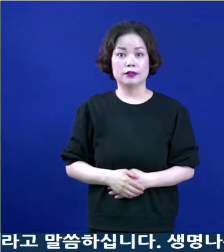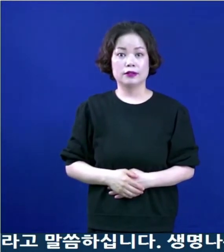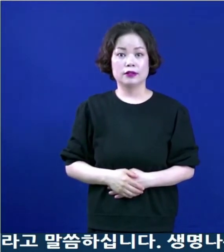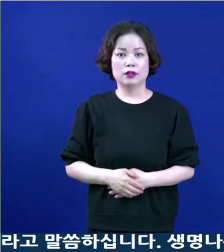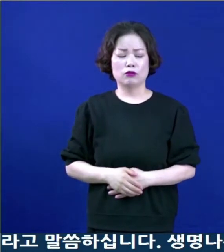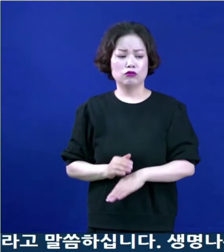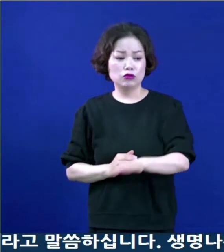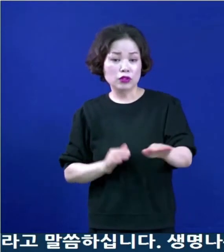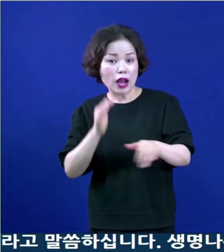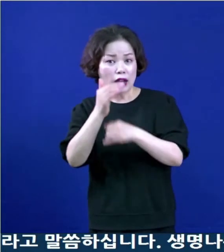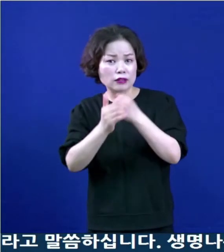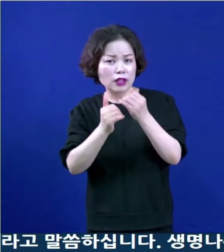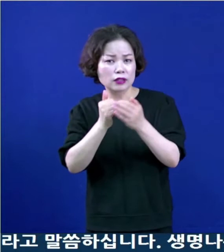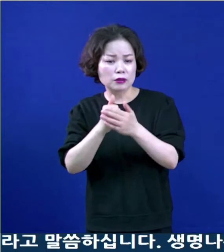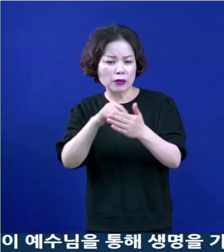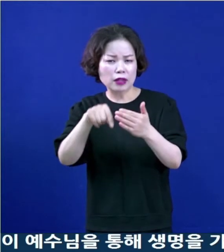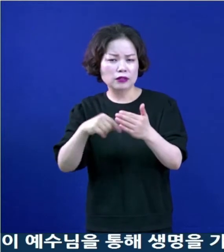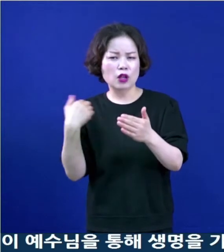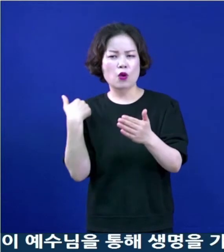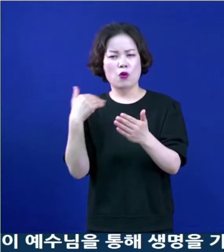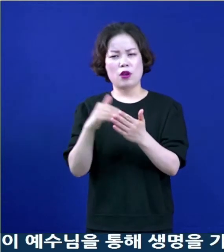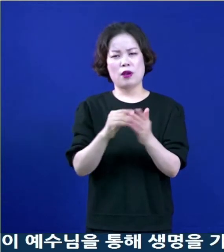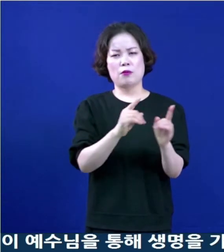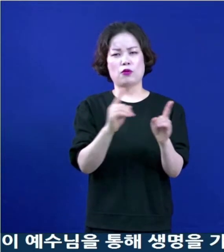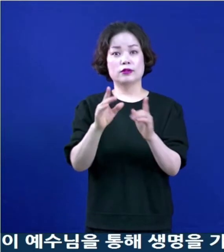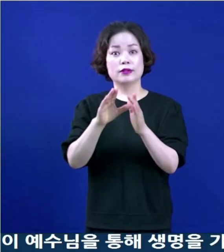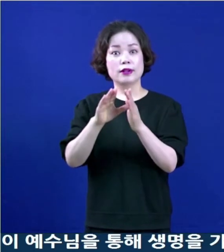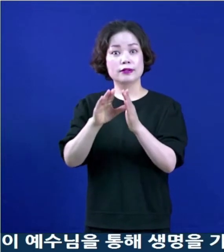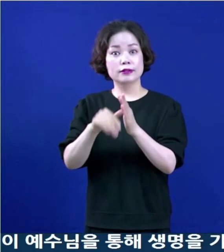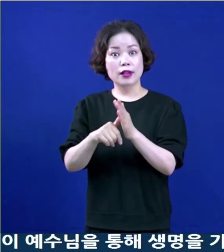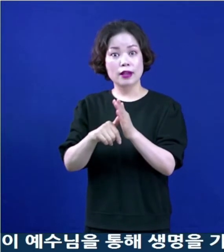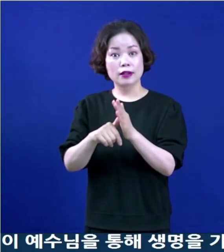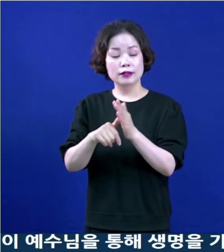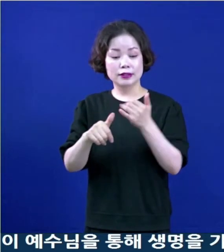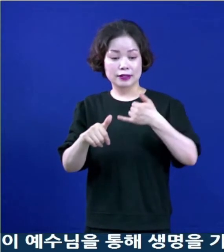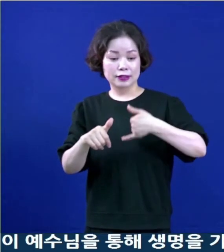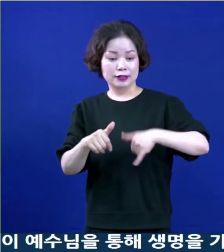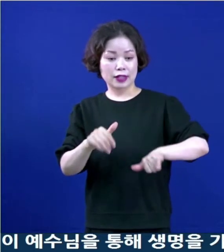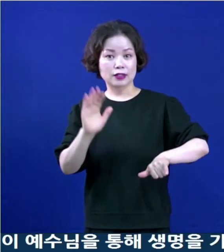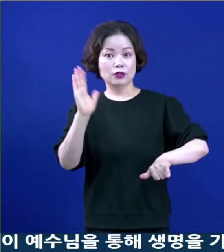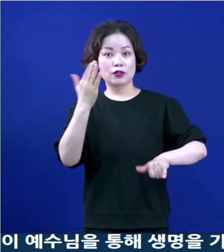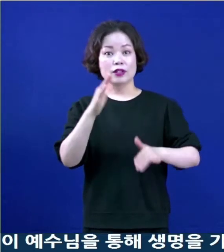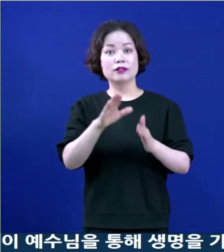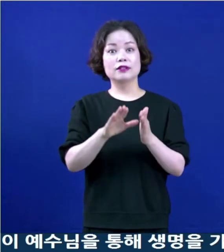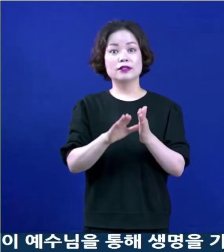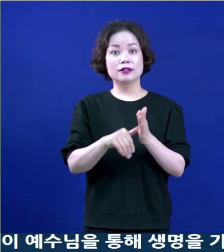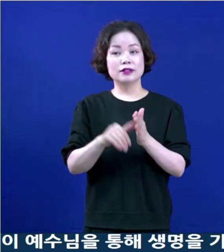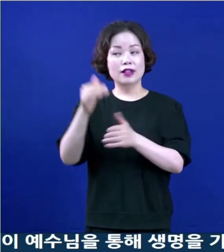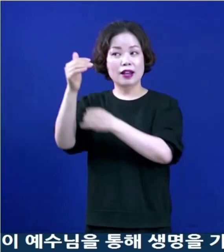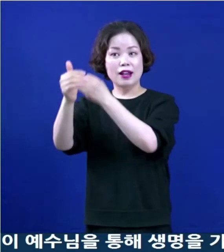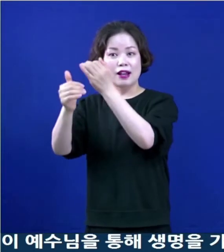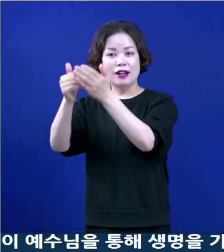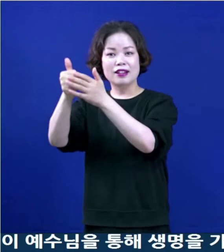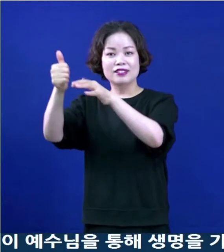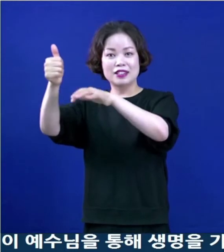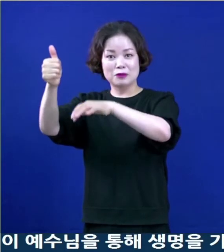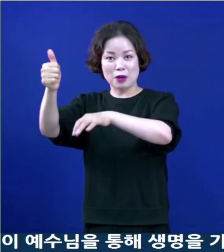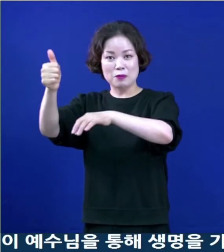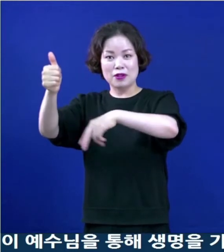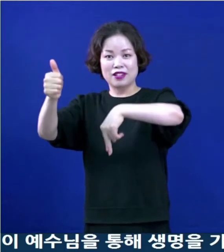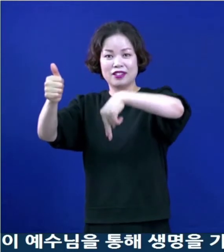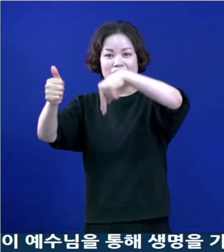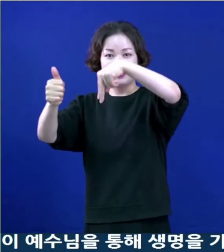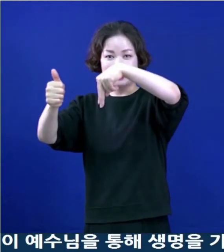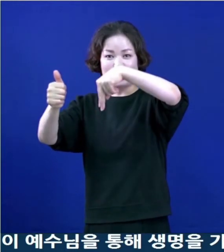우리가 하나님 안에서 회복되어질 때, 그의 자녀들이 되었을 때 하나님 앞에 설